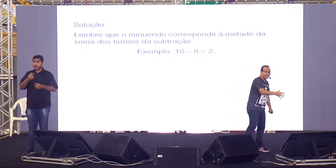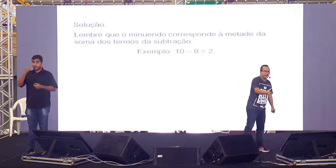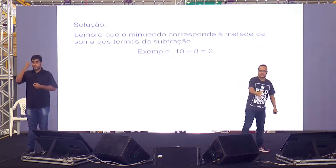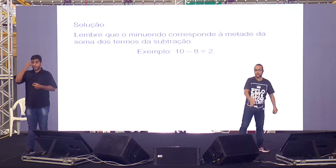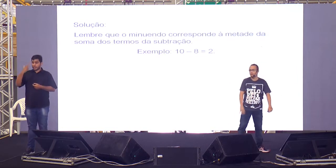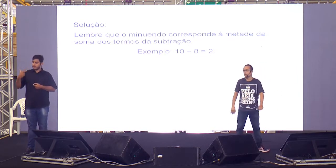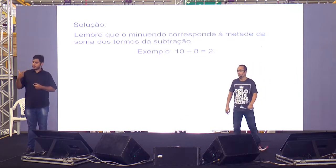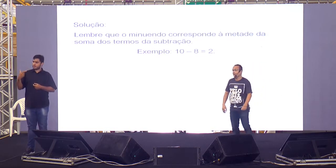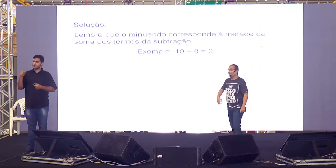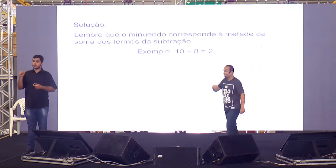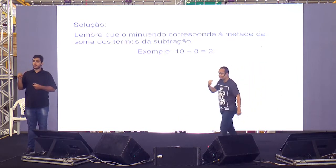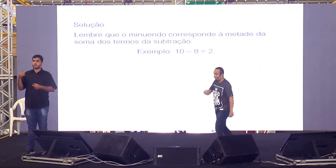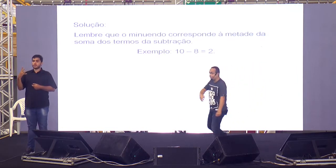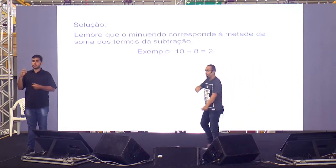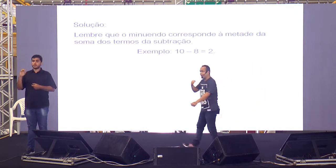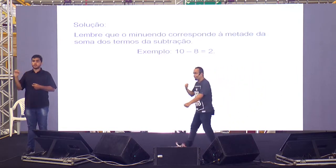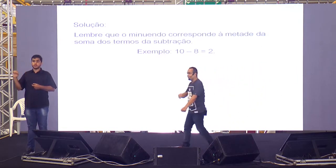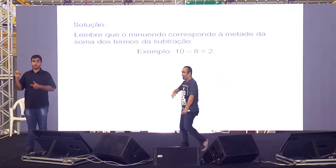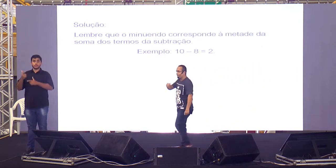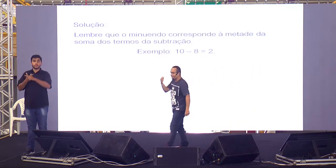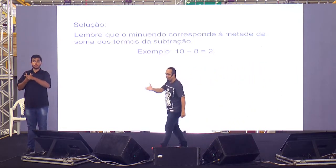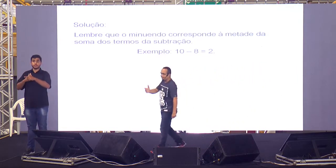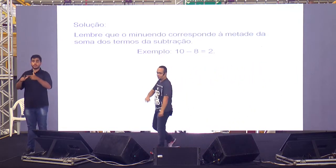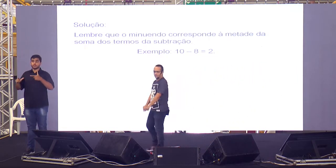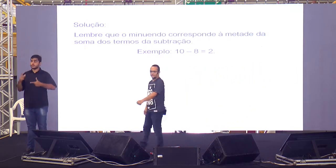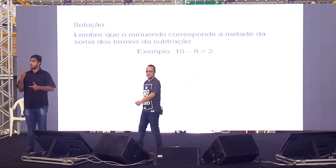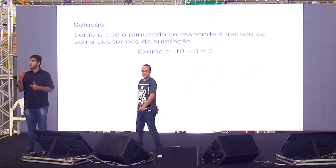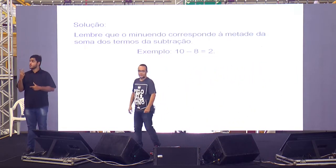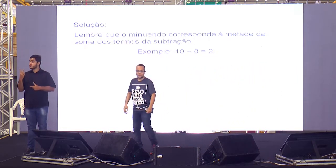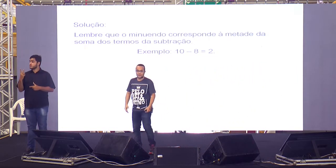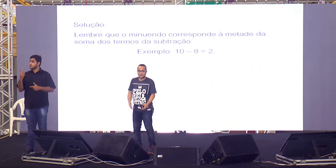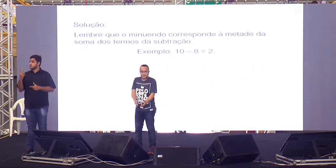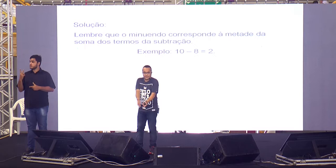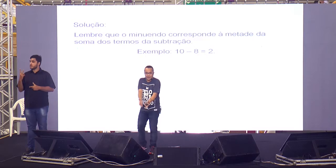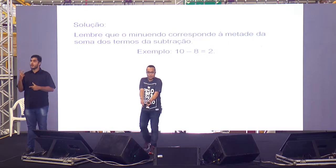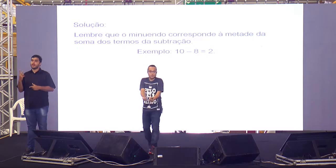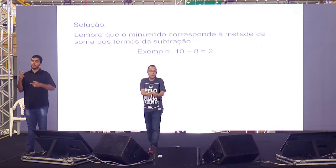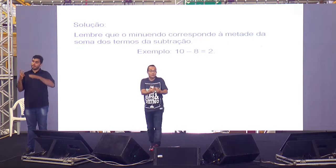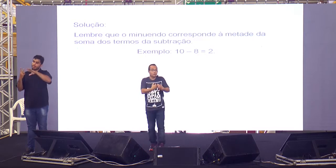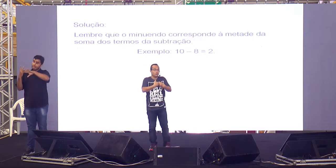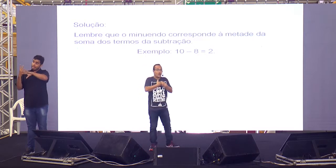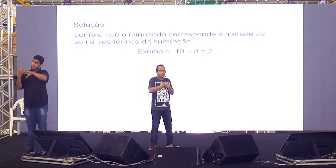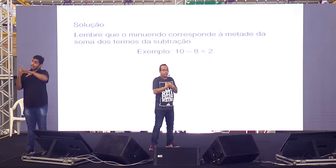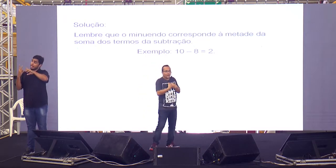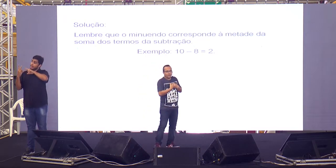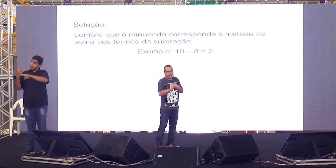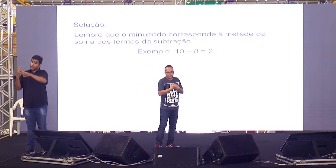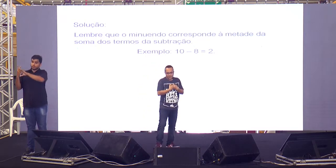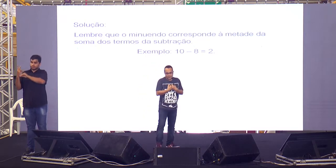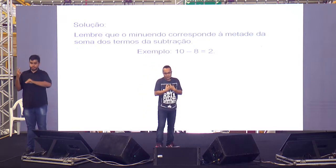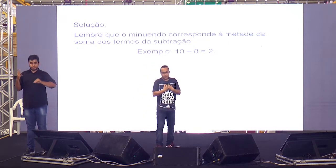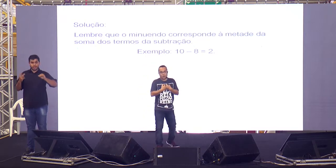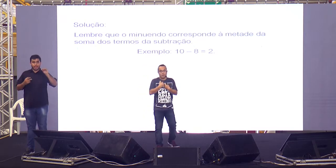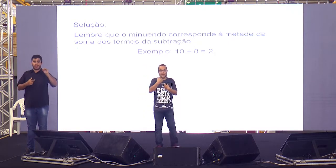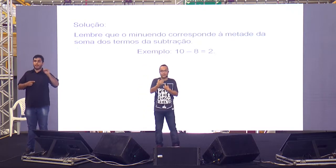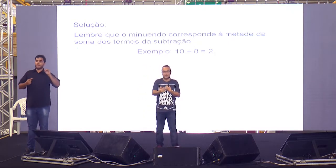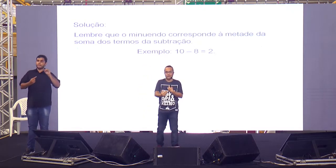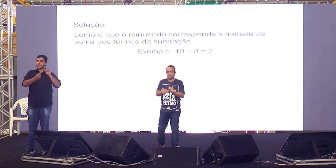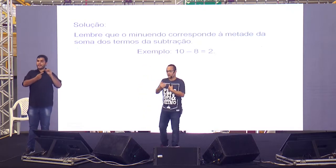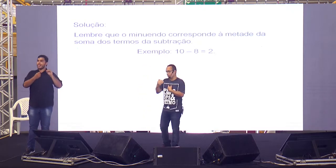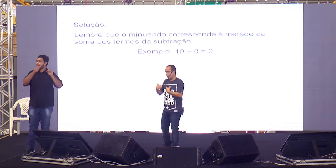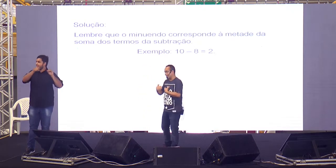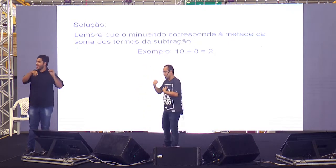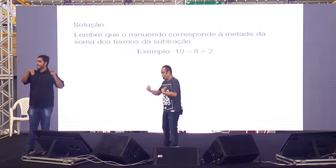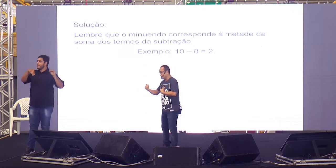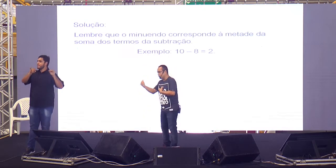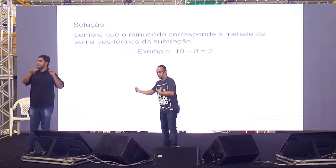uma subtração. Sempre vai ser a metade. Então, no nosso problema, como ele